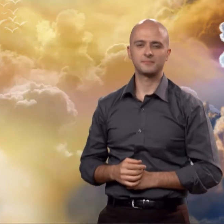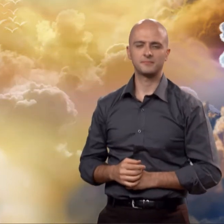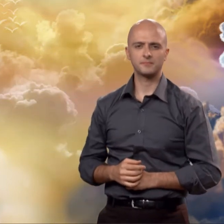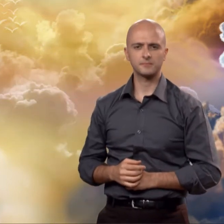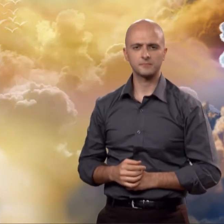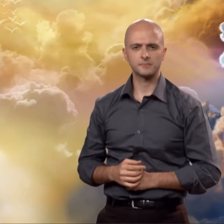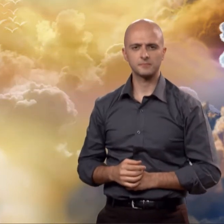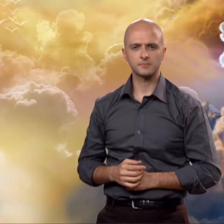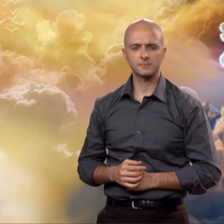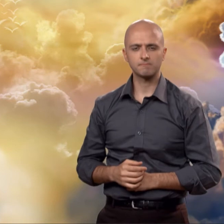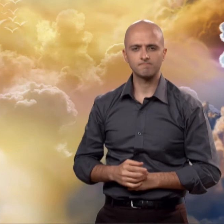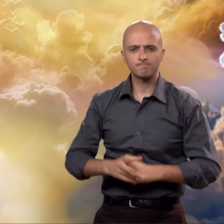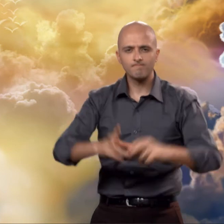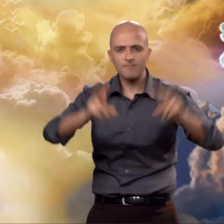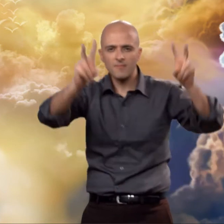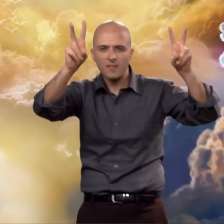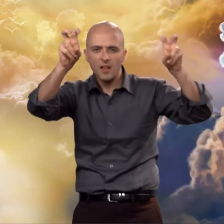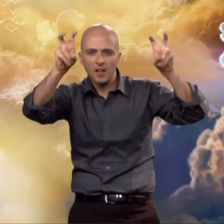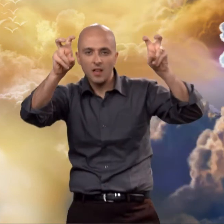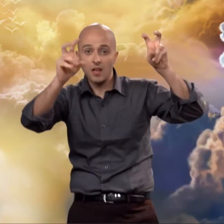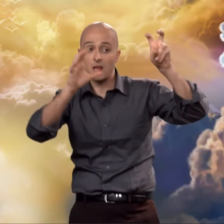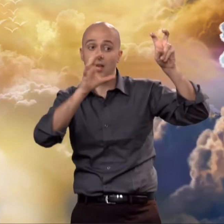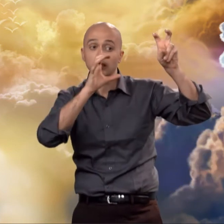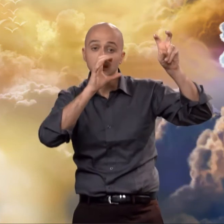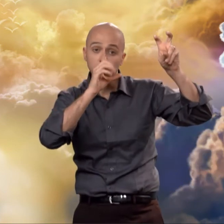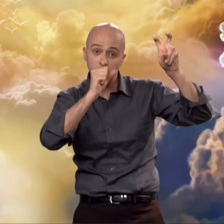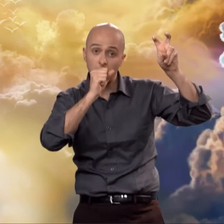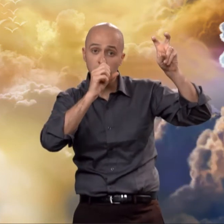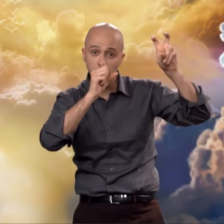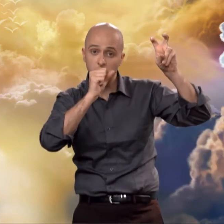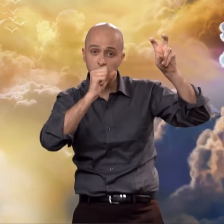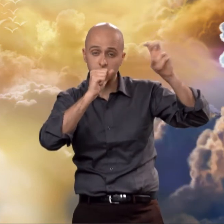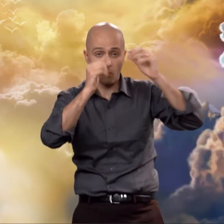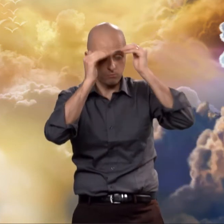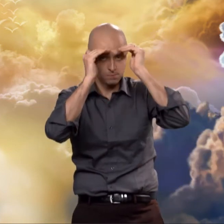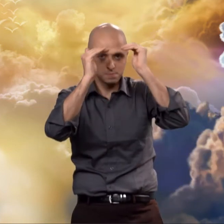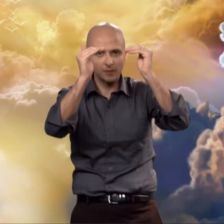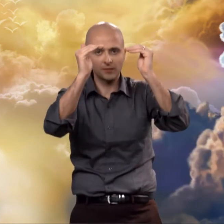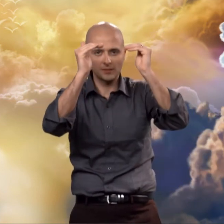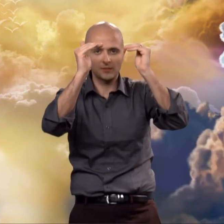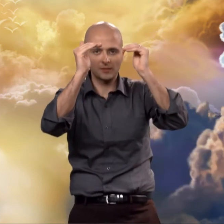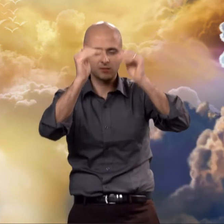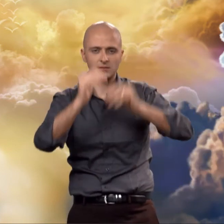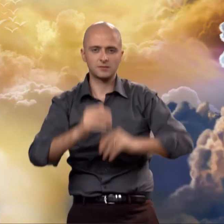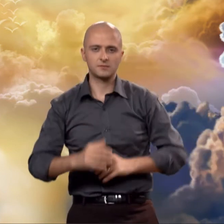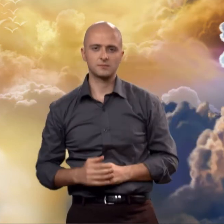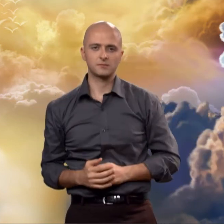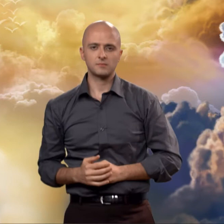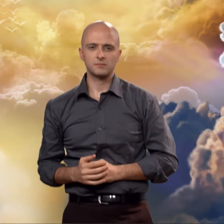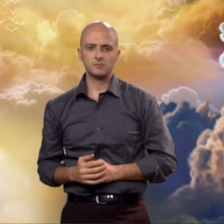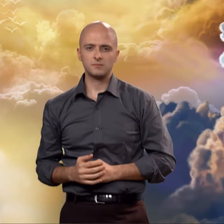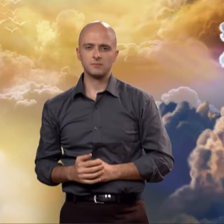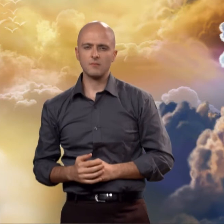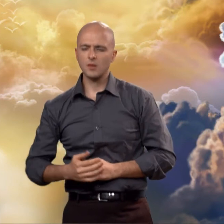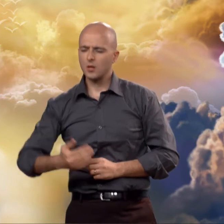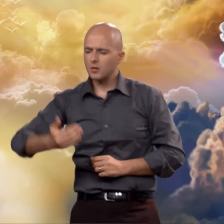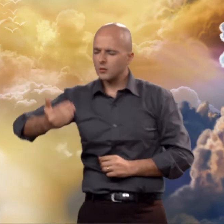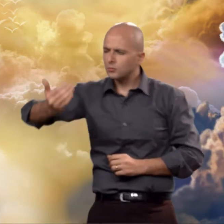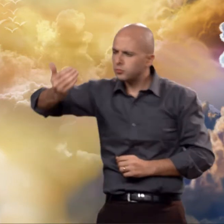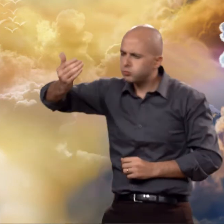as exigências do sábado foram apresentadas, muitos disseram: "Sempre guardamos o domingo. Nossos pais o observaram.